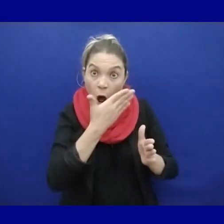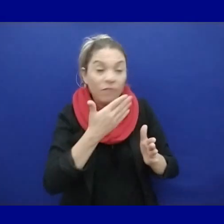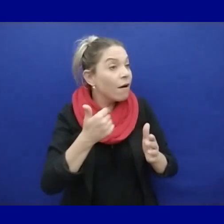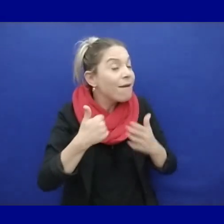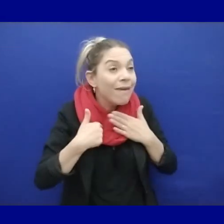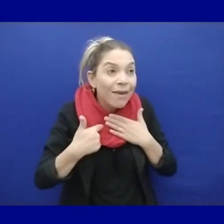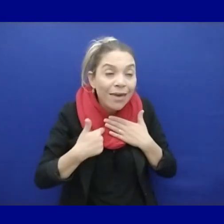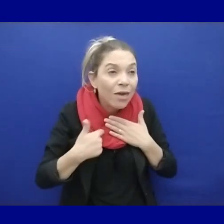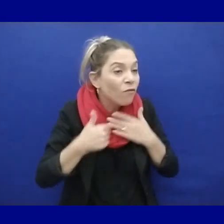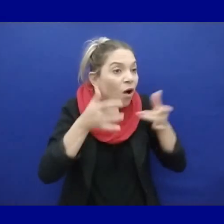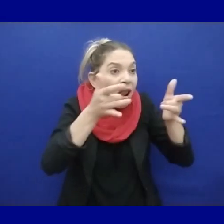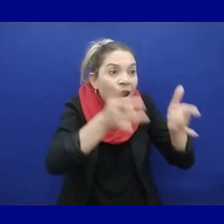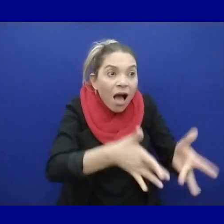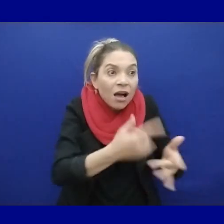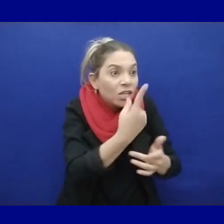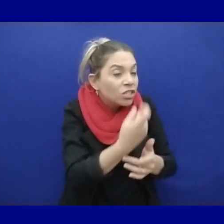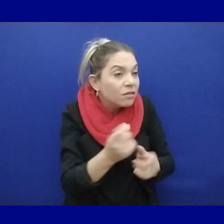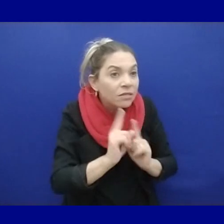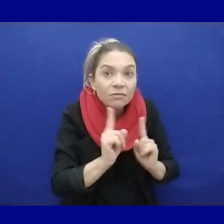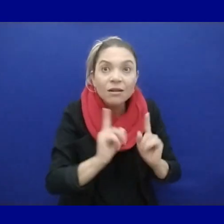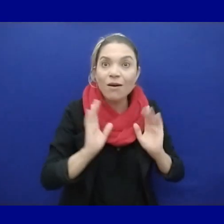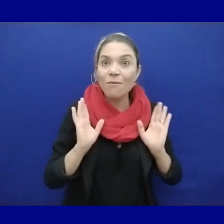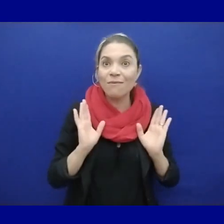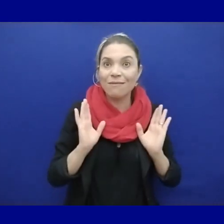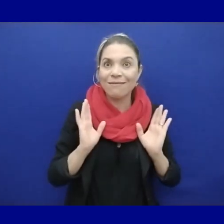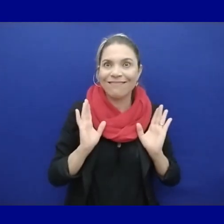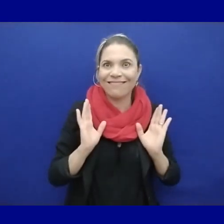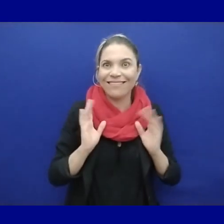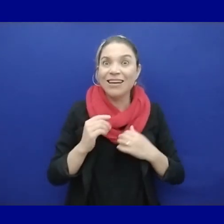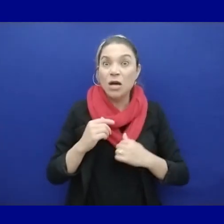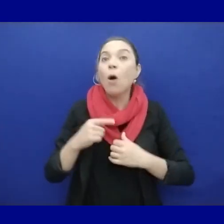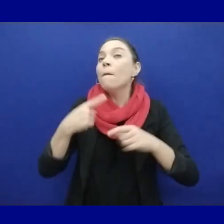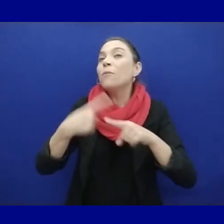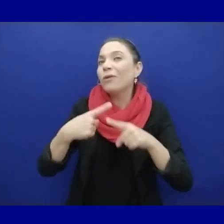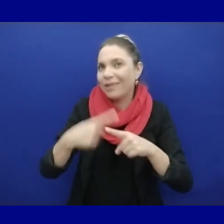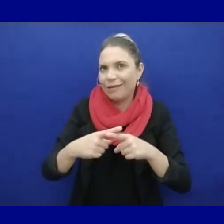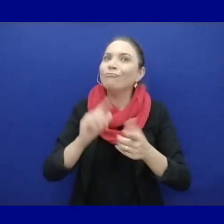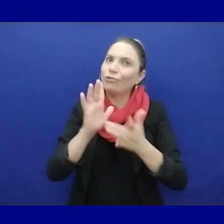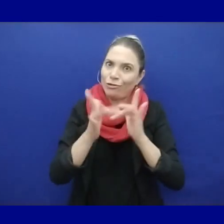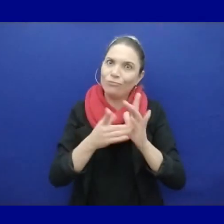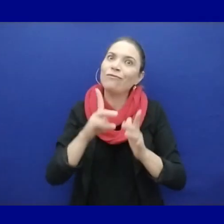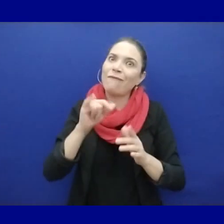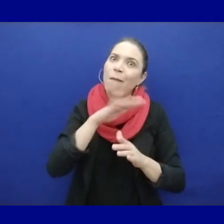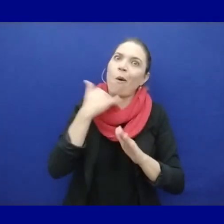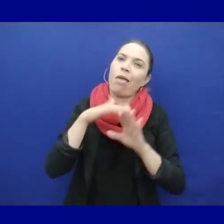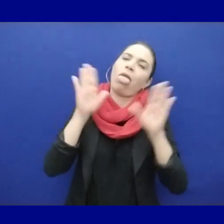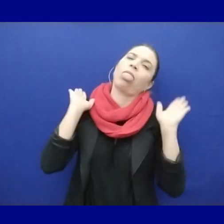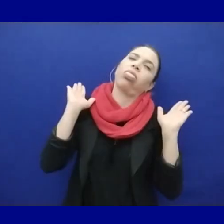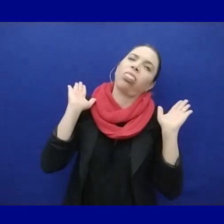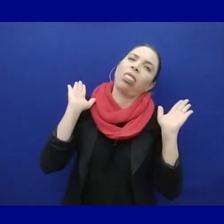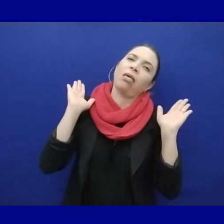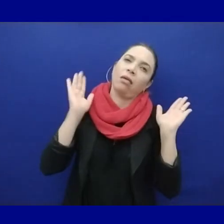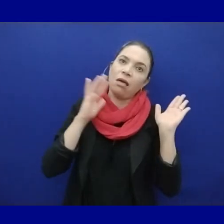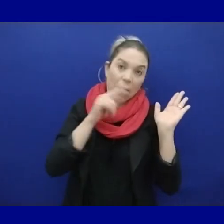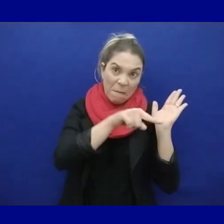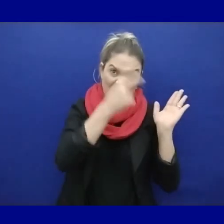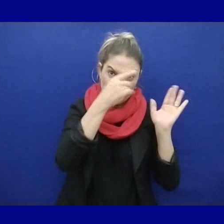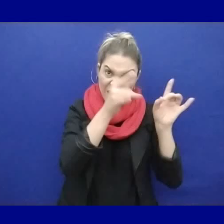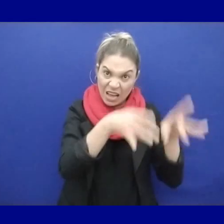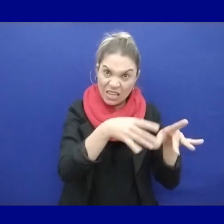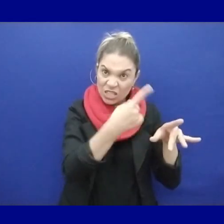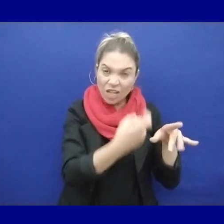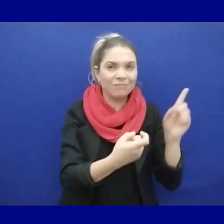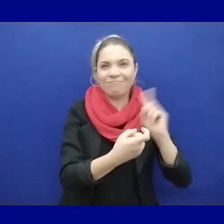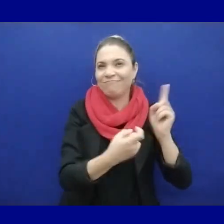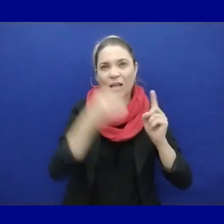quando Jesus ascendesse aos céus. Agora Jesus está com clareza mostrando-lhes que eles precisavam vencer a falta de fé, porque